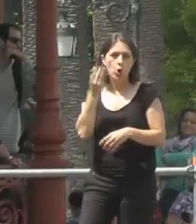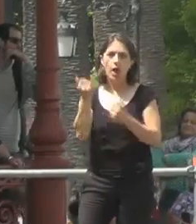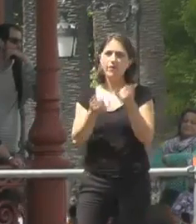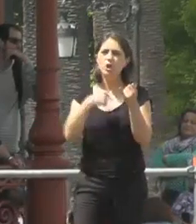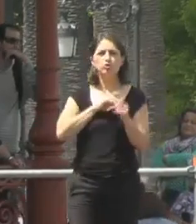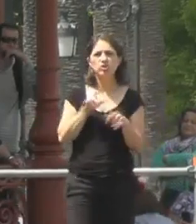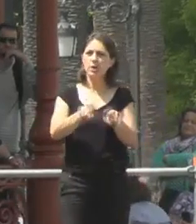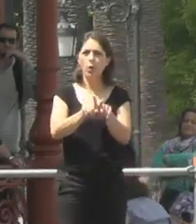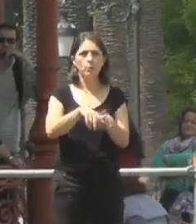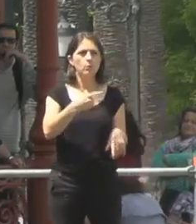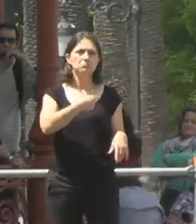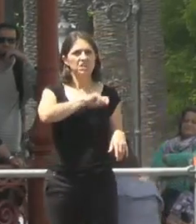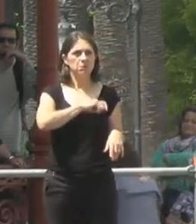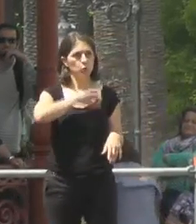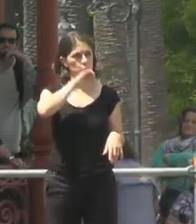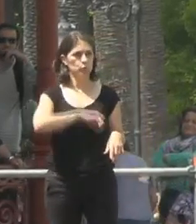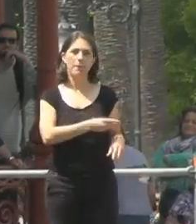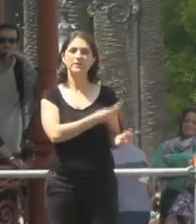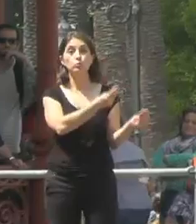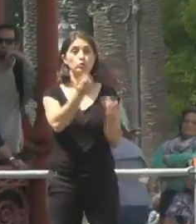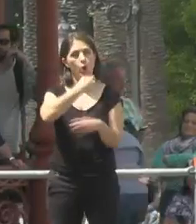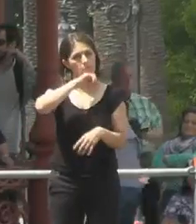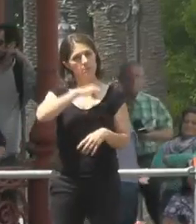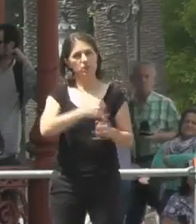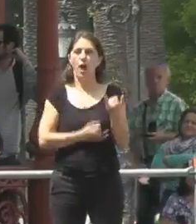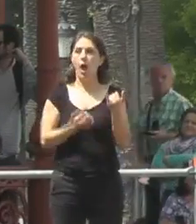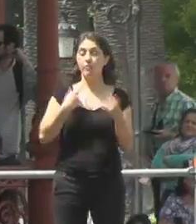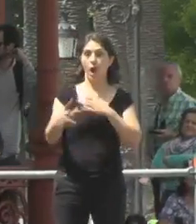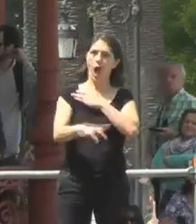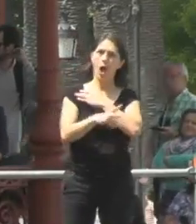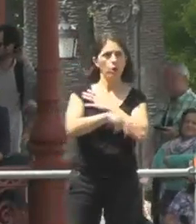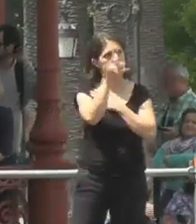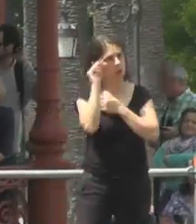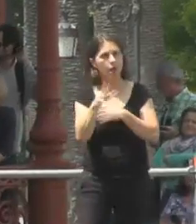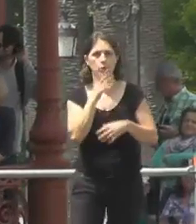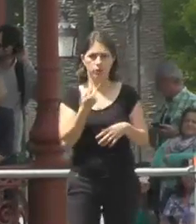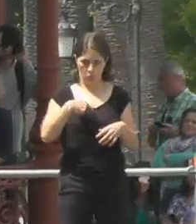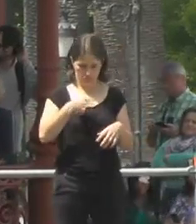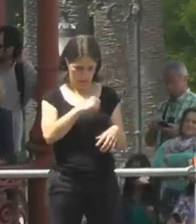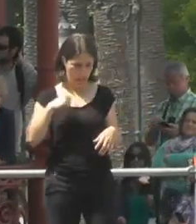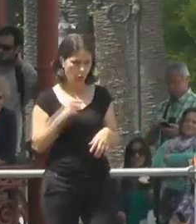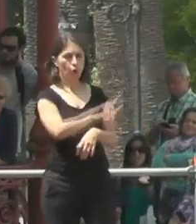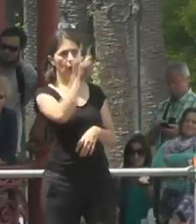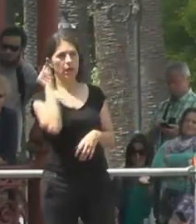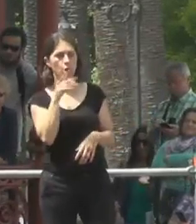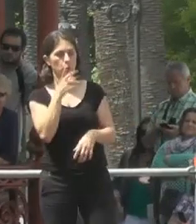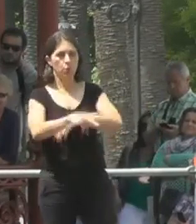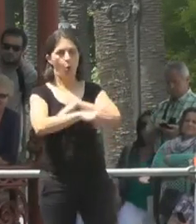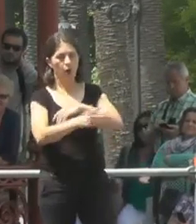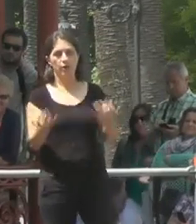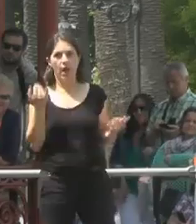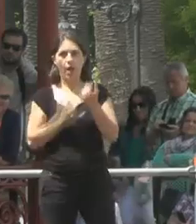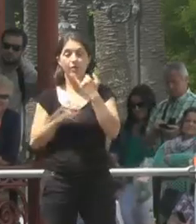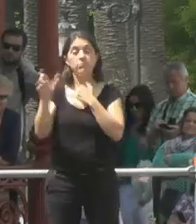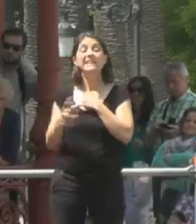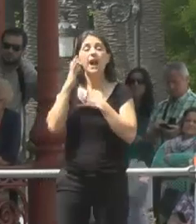somos muy españoles y mucho españoles y que el alcalde tiene que elegir el alcalde porque para eso es el alcalde, bueno, estas cosas que dice Rajoy, ahora